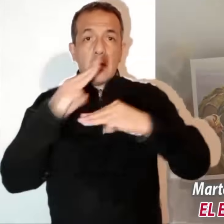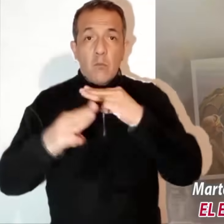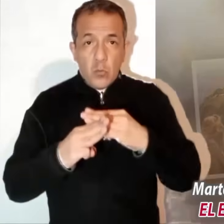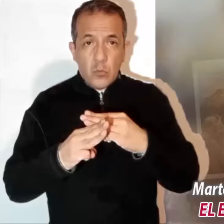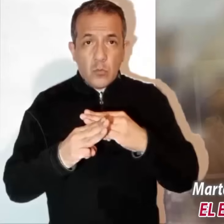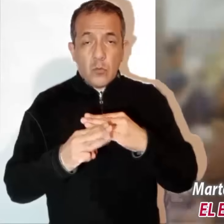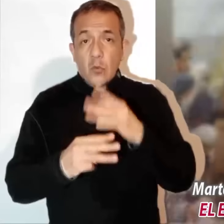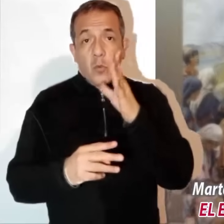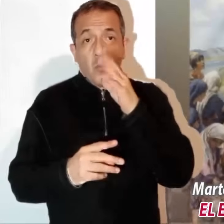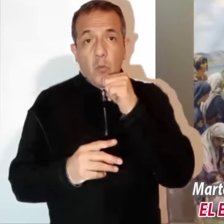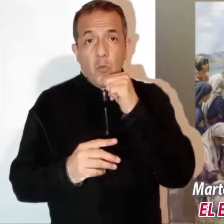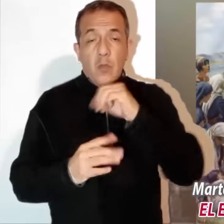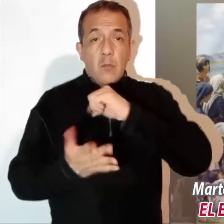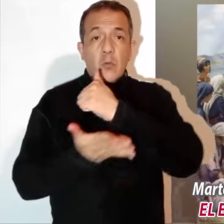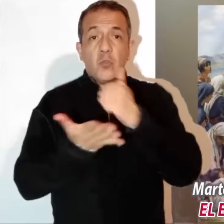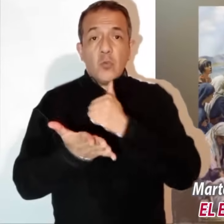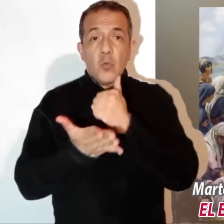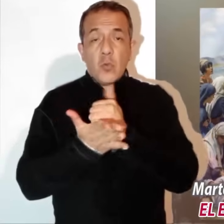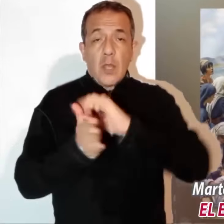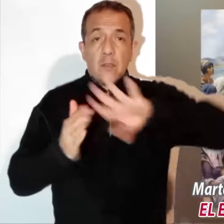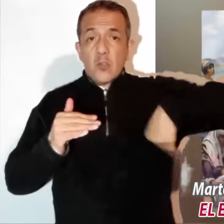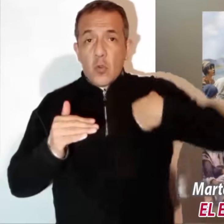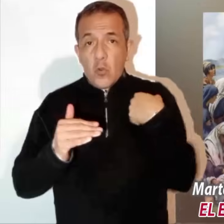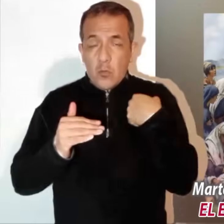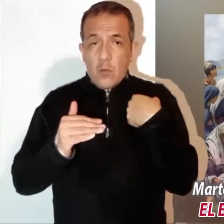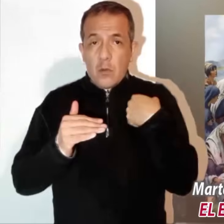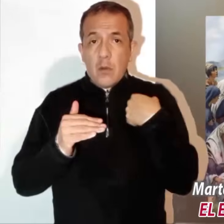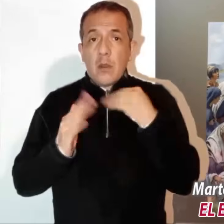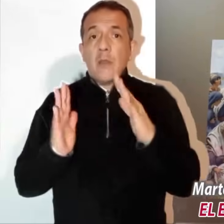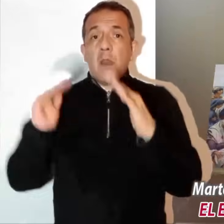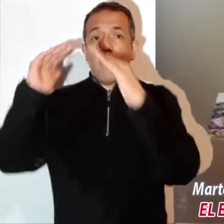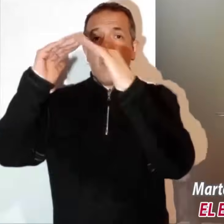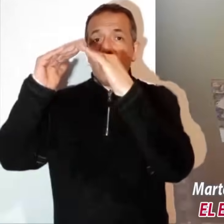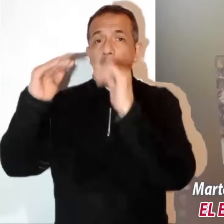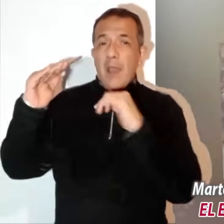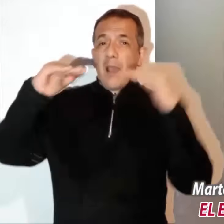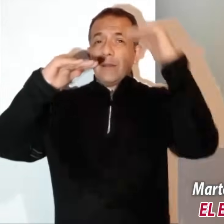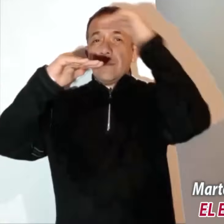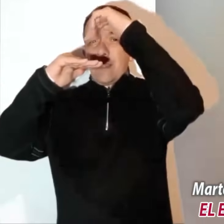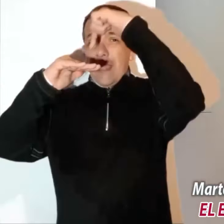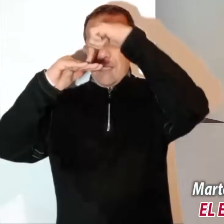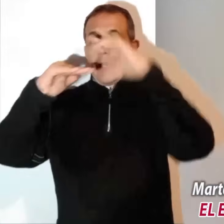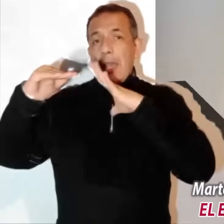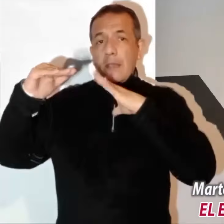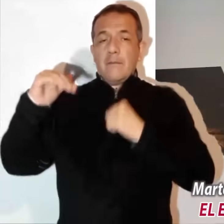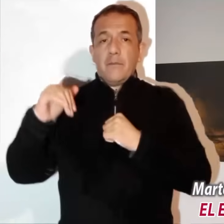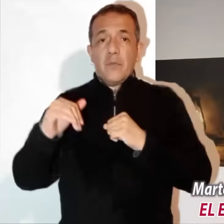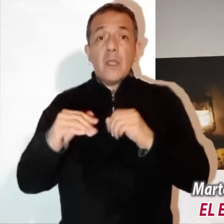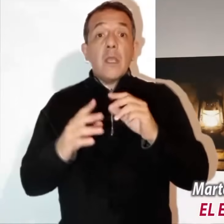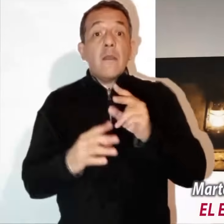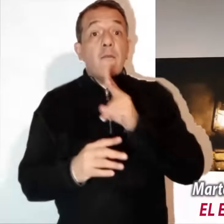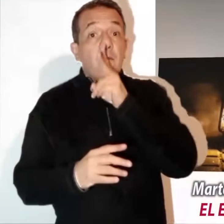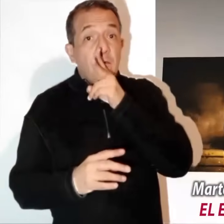una ciudad construida en lo alto de un monte. Y cuando se enciende una vela, no se esconde debajo de una